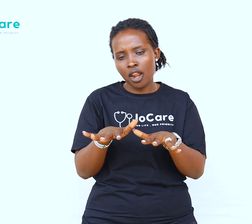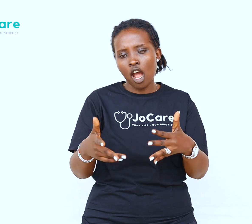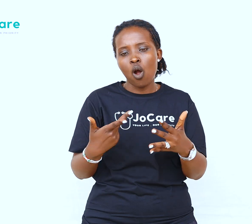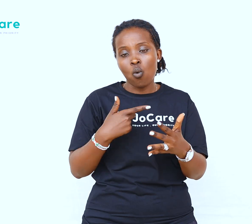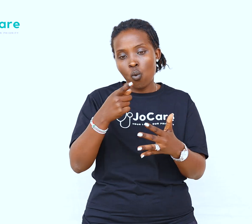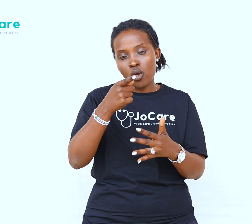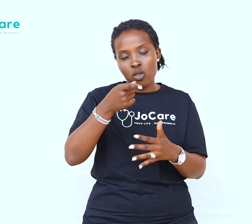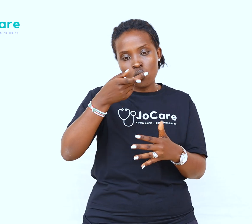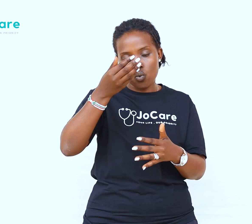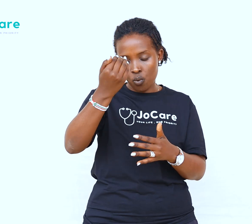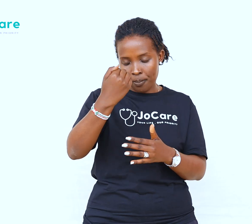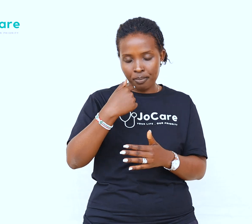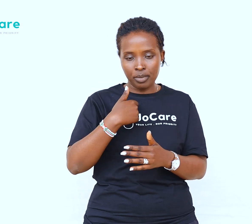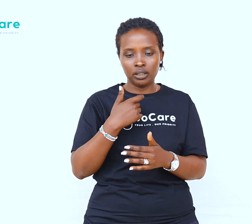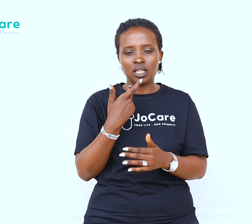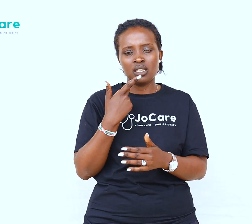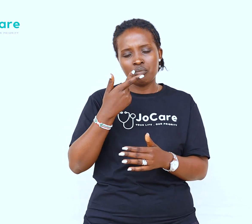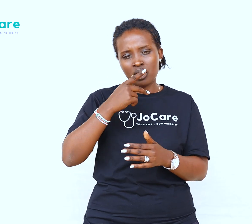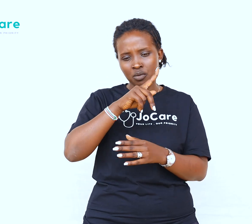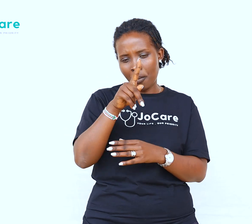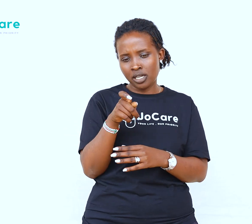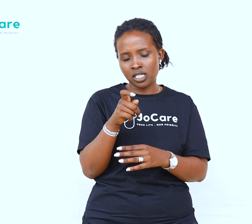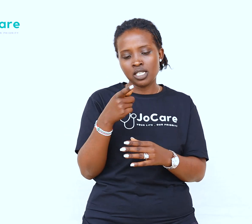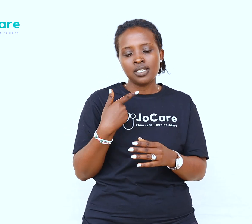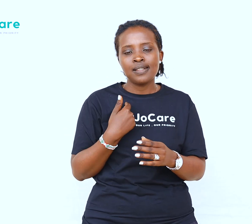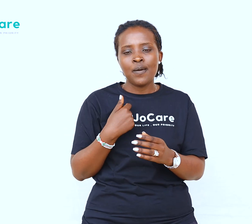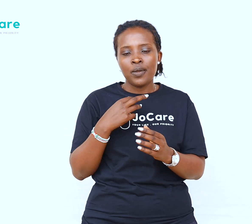ubibajije. Yego. Ndabikurikiranya gutyo. Imihango